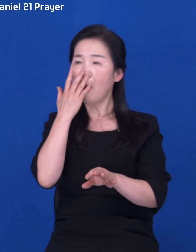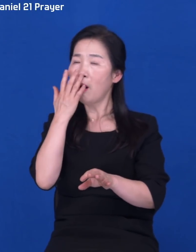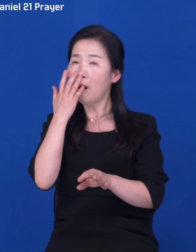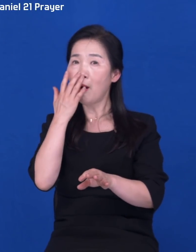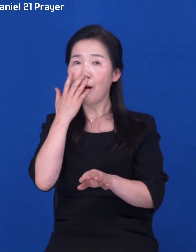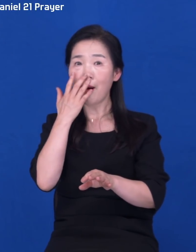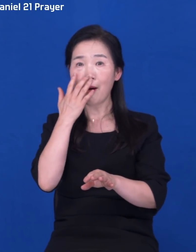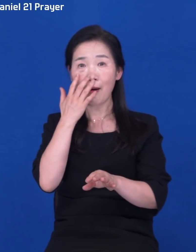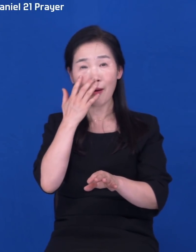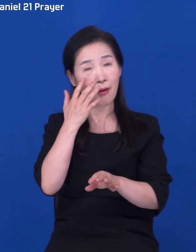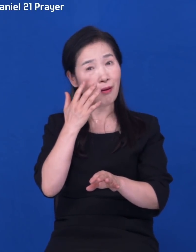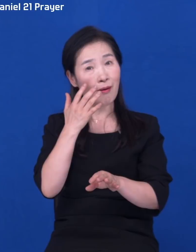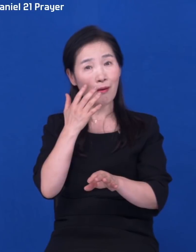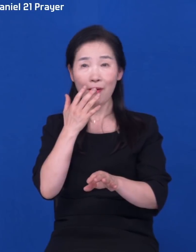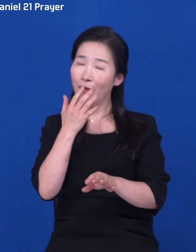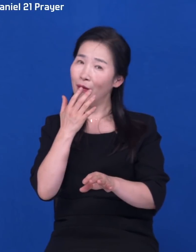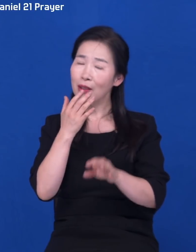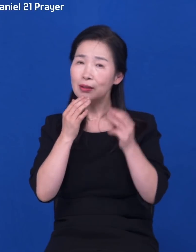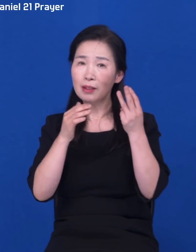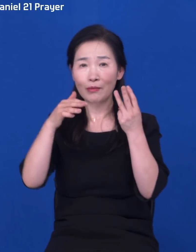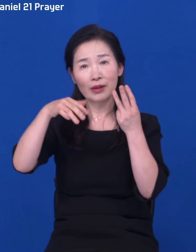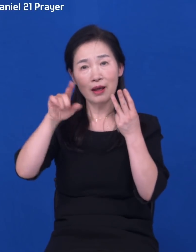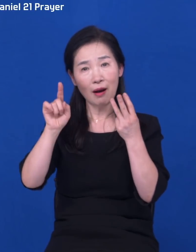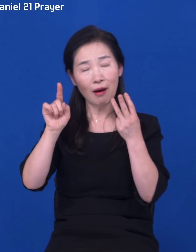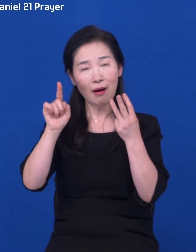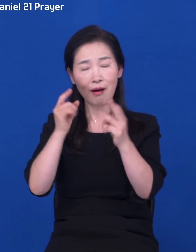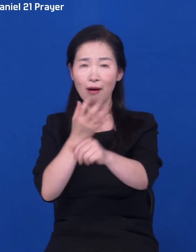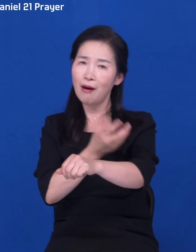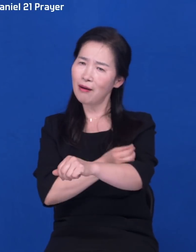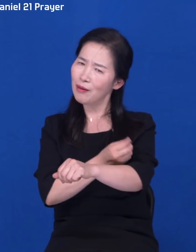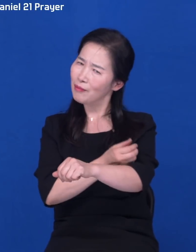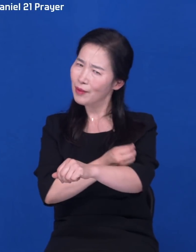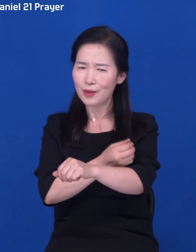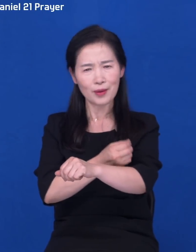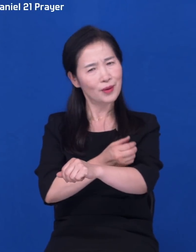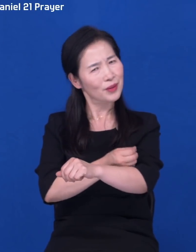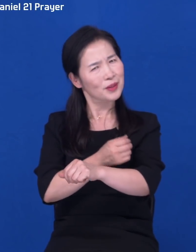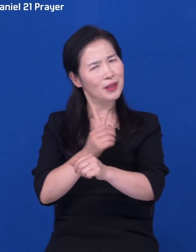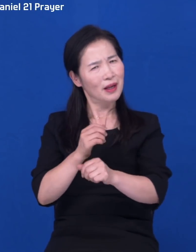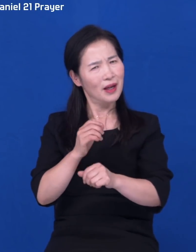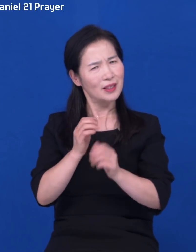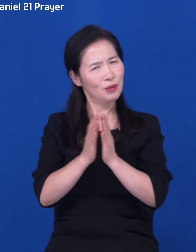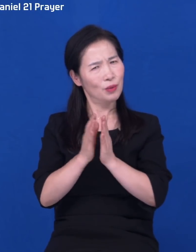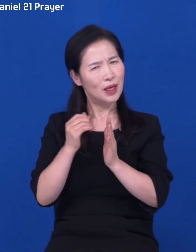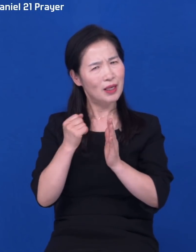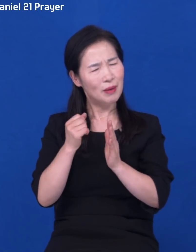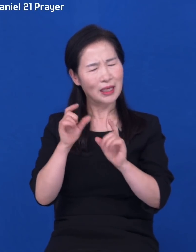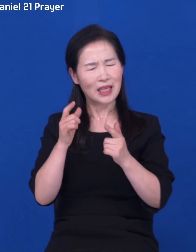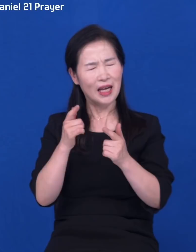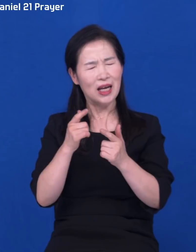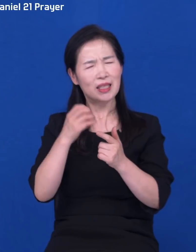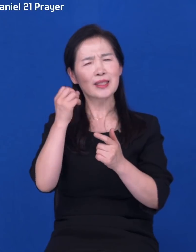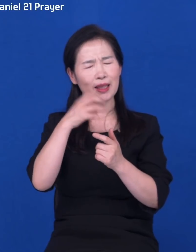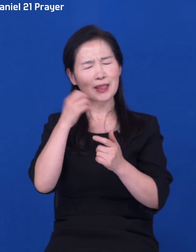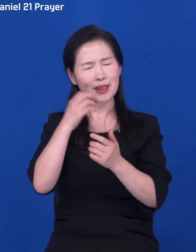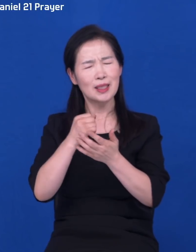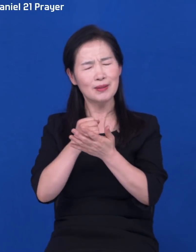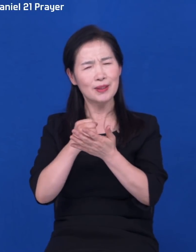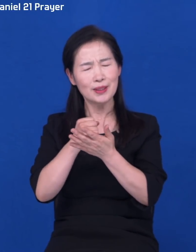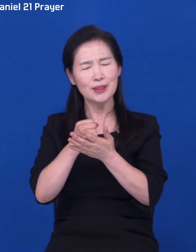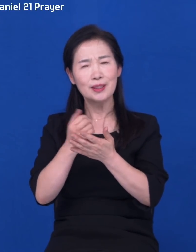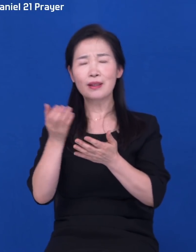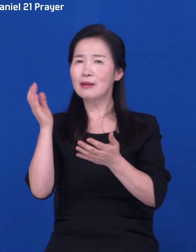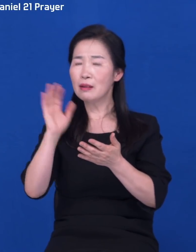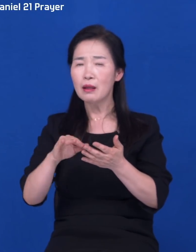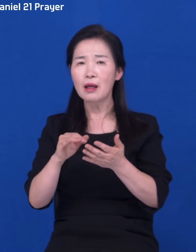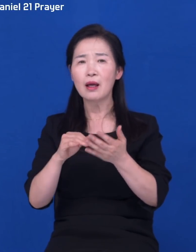그렇게 해서 3차 항암을 할 때 설마 아닐 거야. 그냥 우연히 그랬을 거야. 그랬는데 4차 항암을 딱